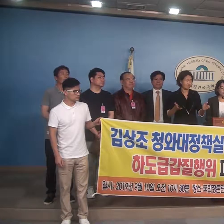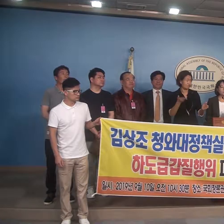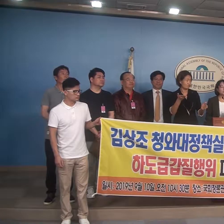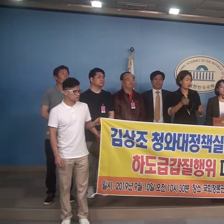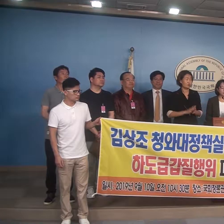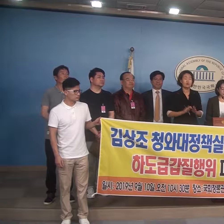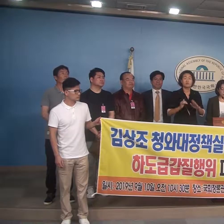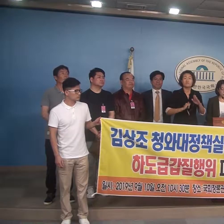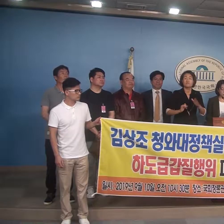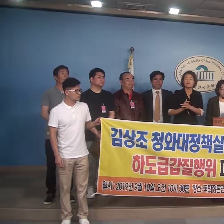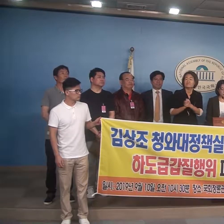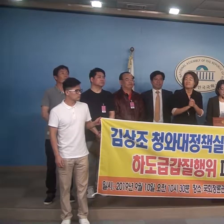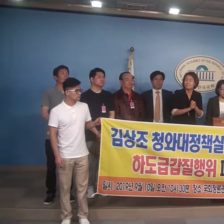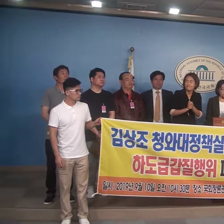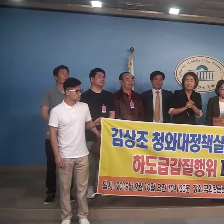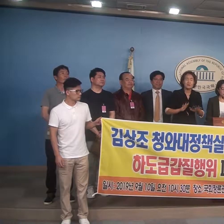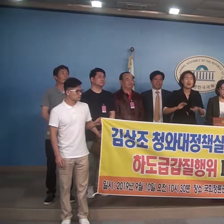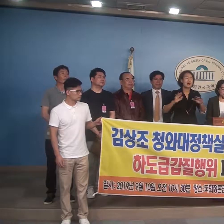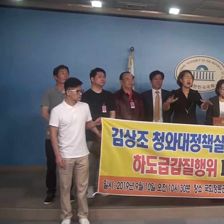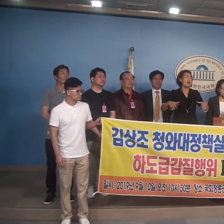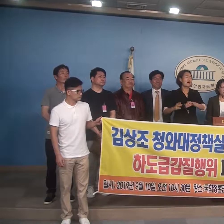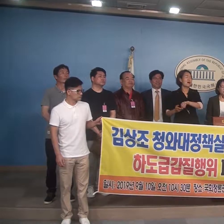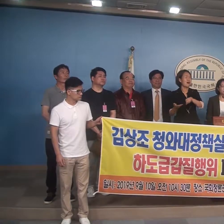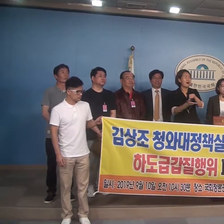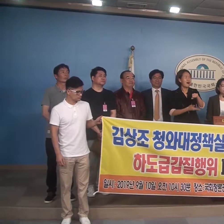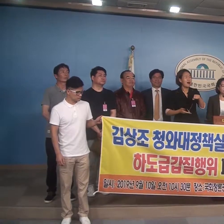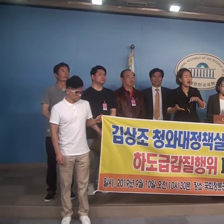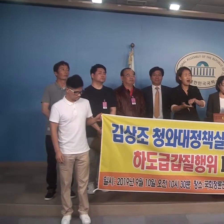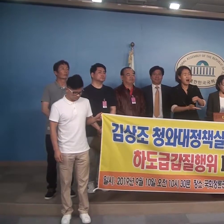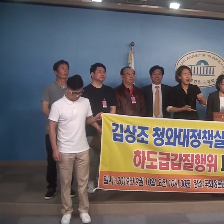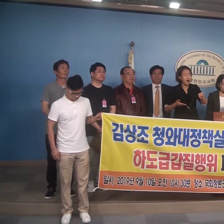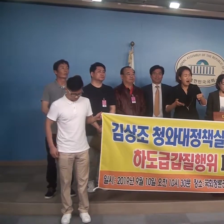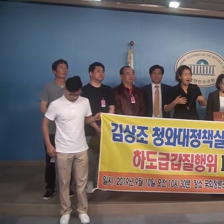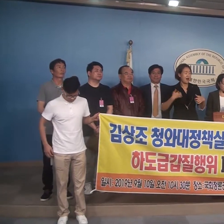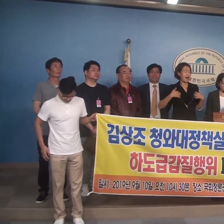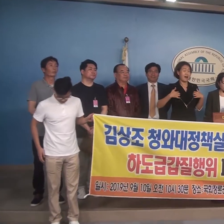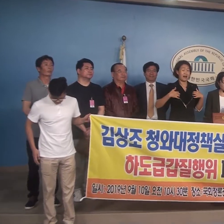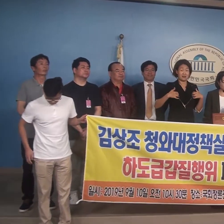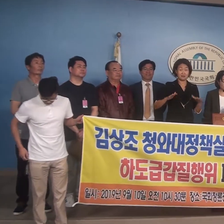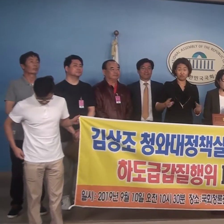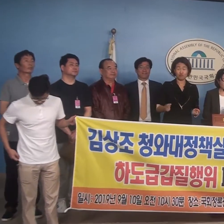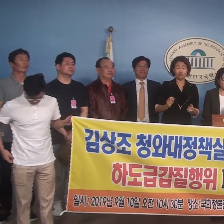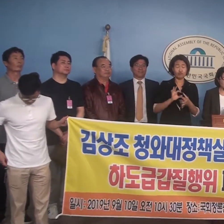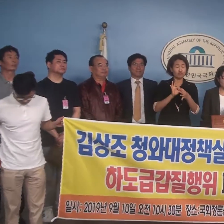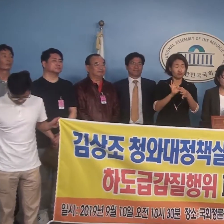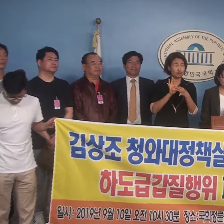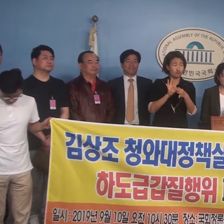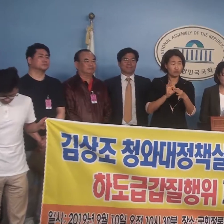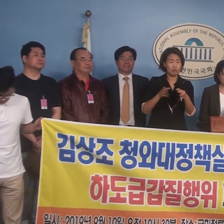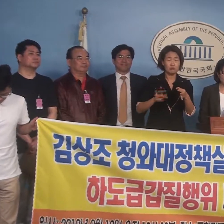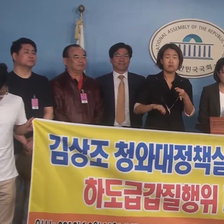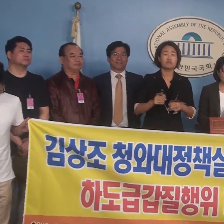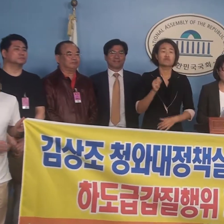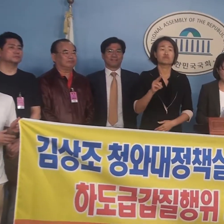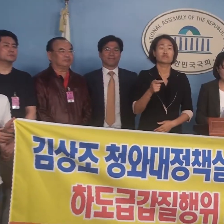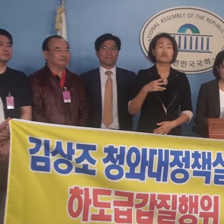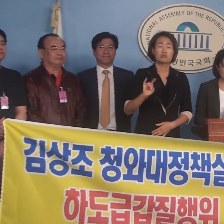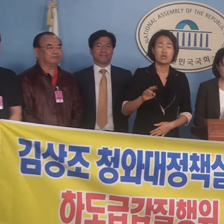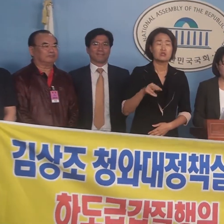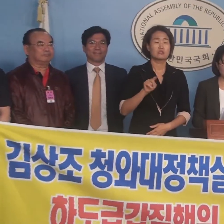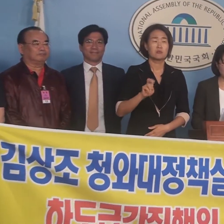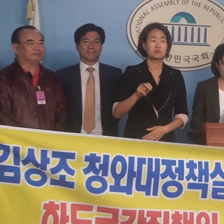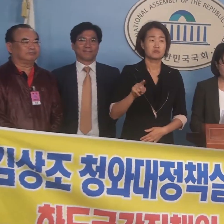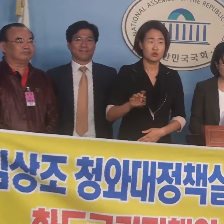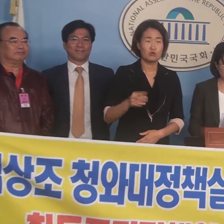가족 친지들이 모여 수학의 기쁨을 나누는 명절인 추석을 앞둔 지금 현대중공업과 삼성중공업,